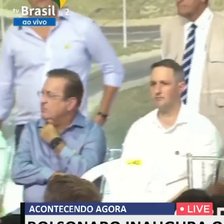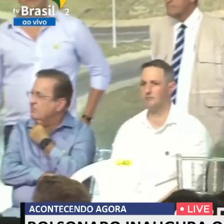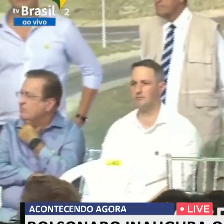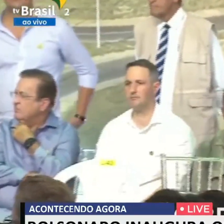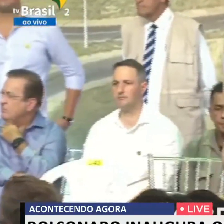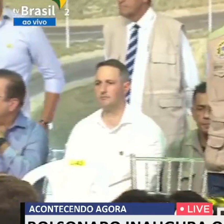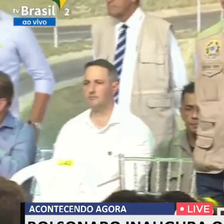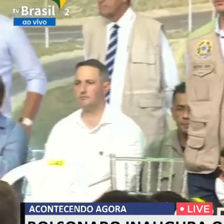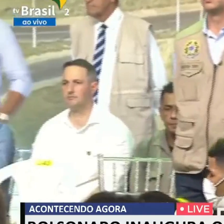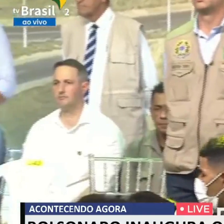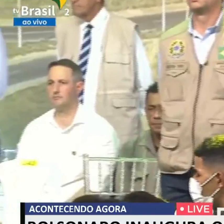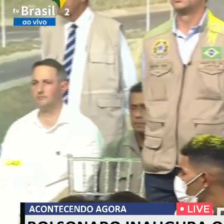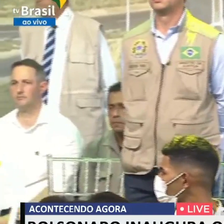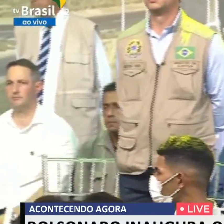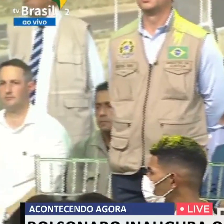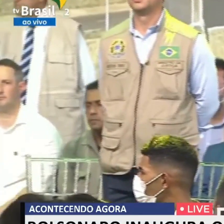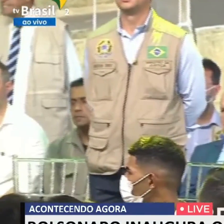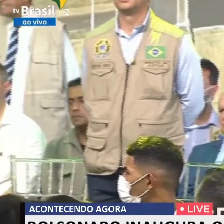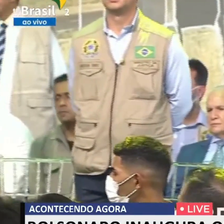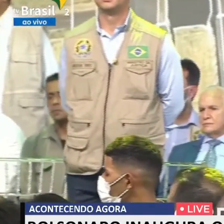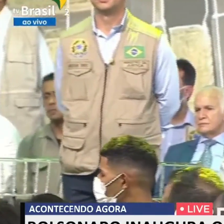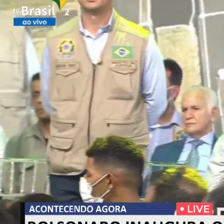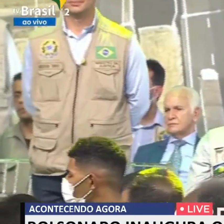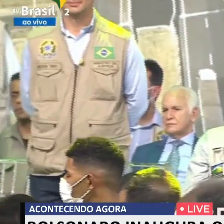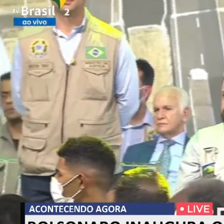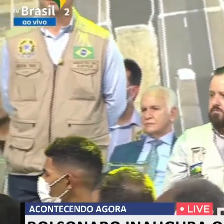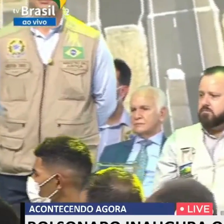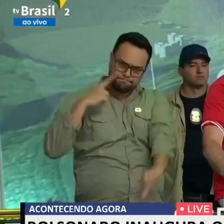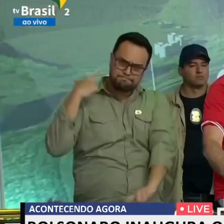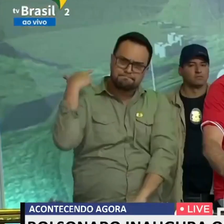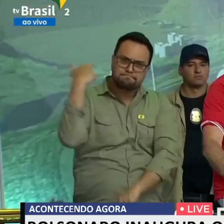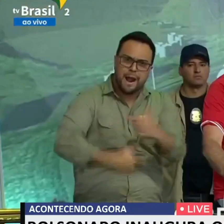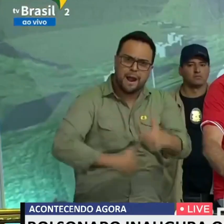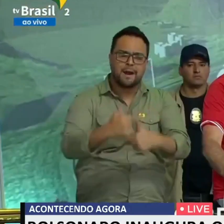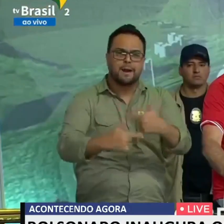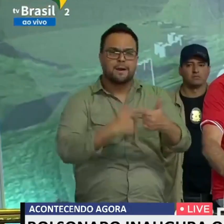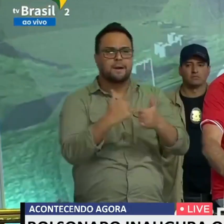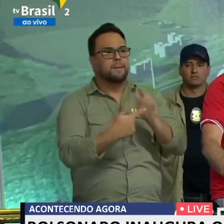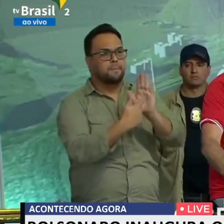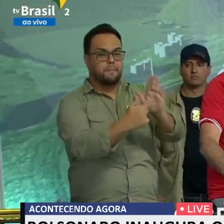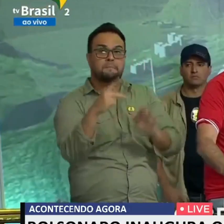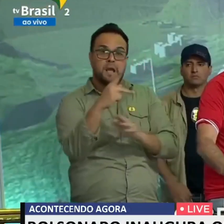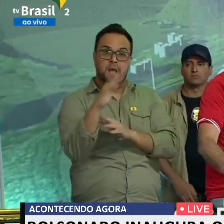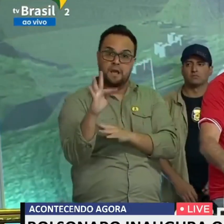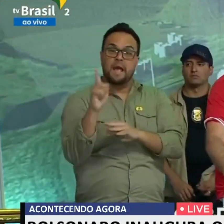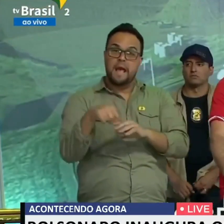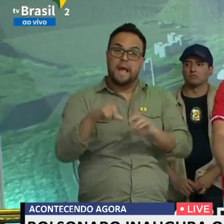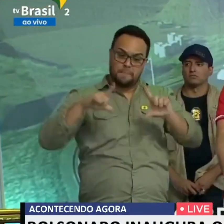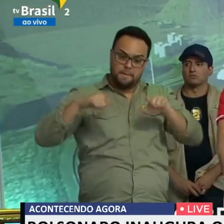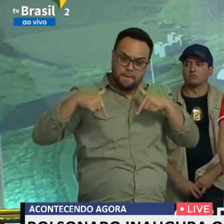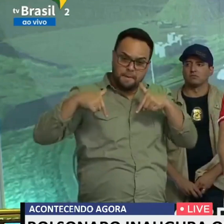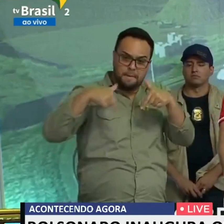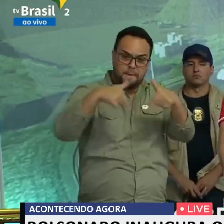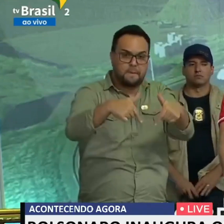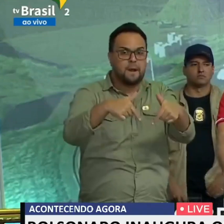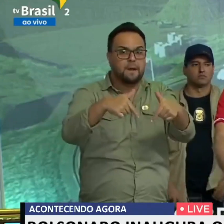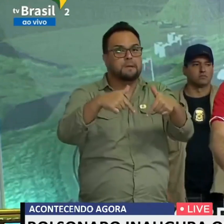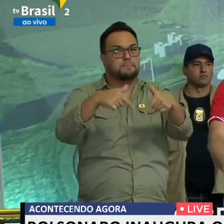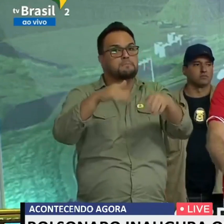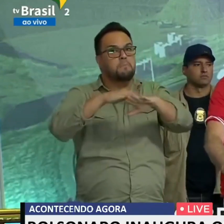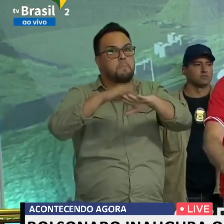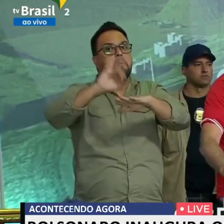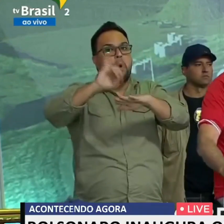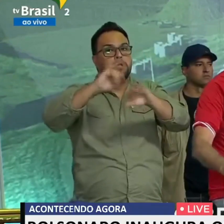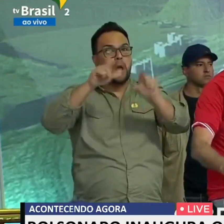mais, mostrado serviço, serviço que interessa a todos nós, em especial